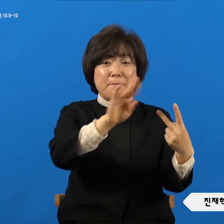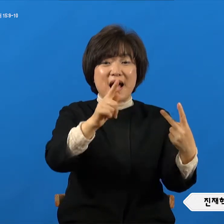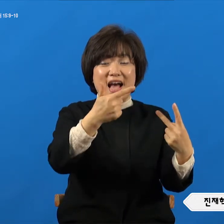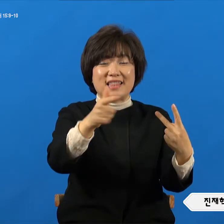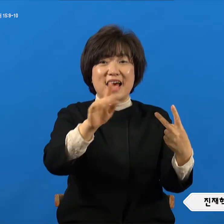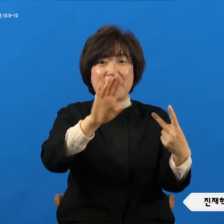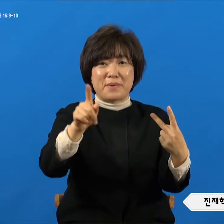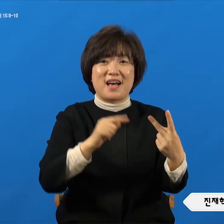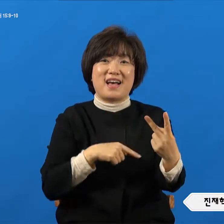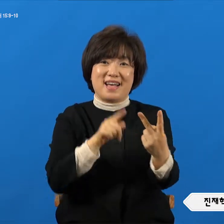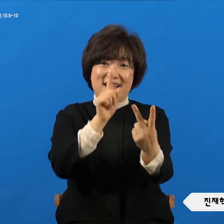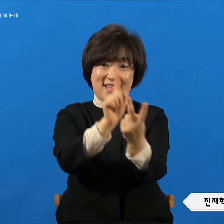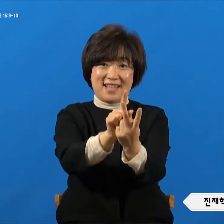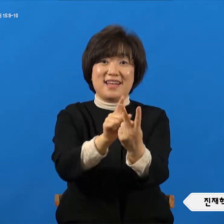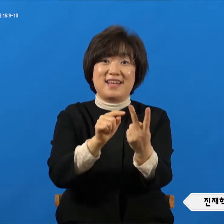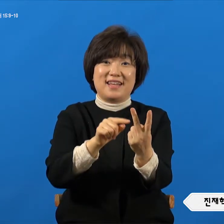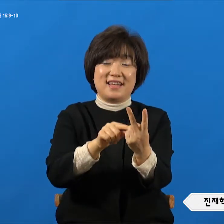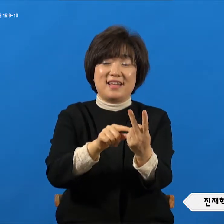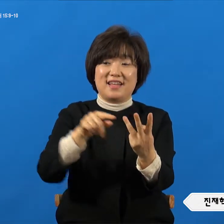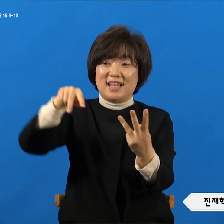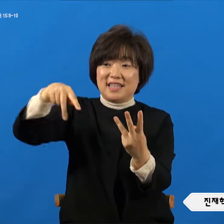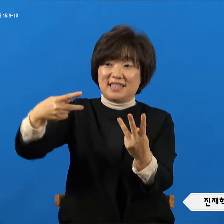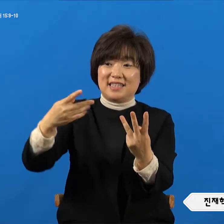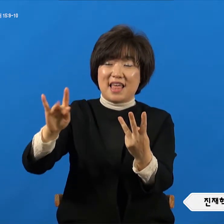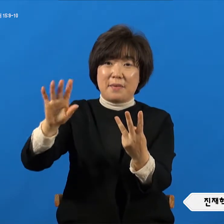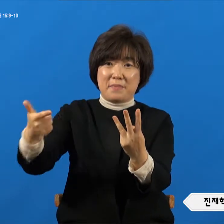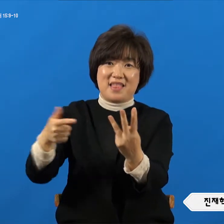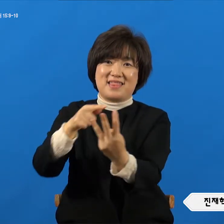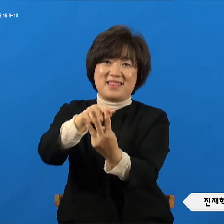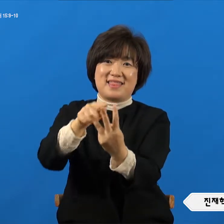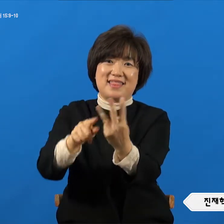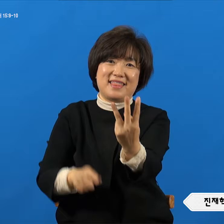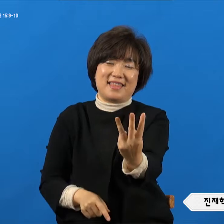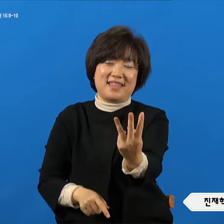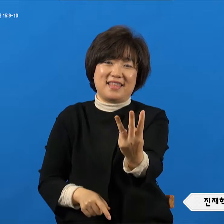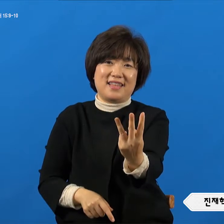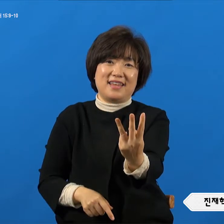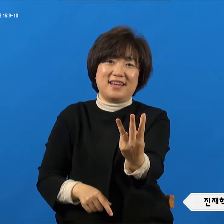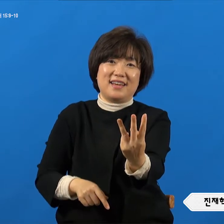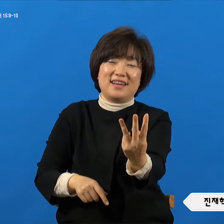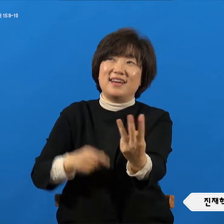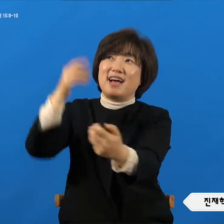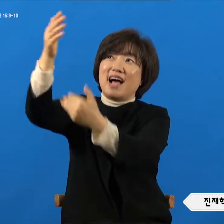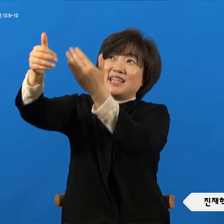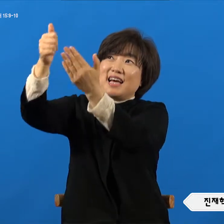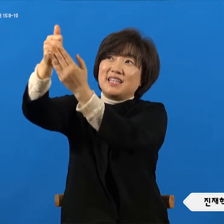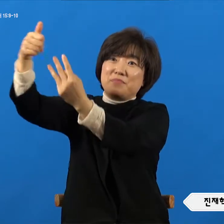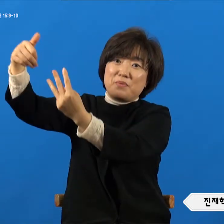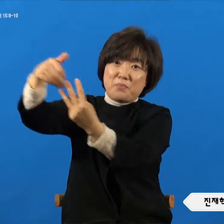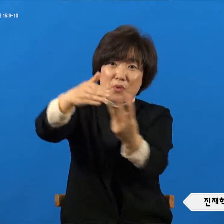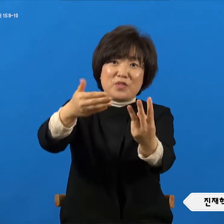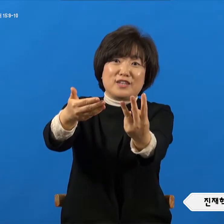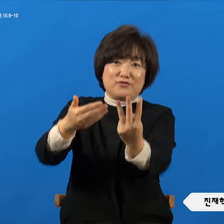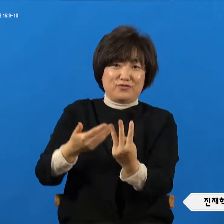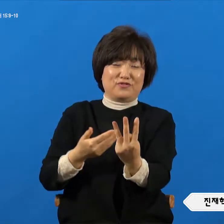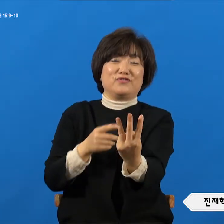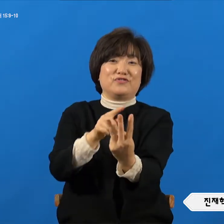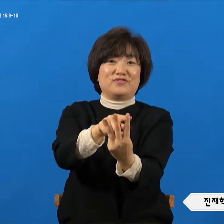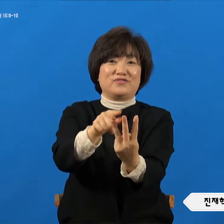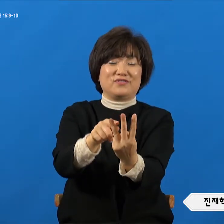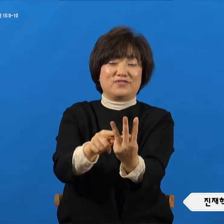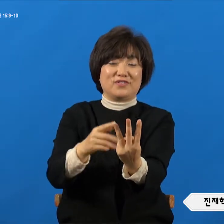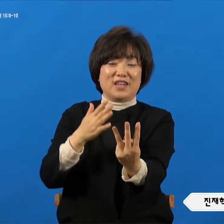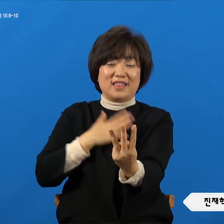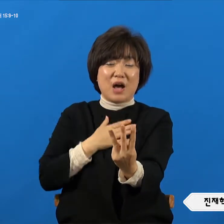바나바가 있었습니다. 그에게는 스데반이 있었습니다. 하나님이 보내신 사람이 있었습니다. 그와 함께